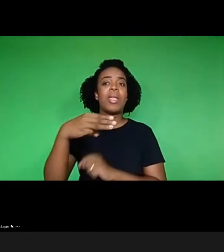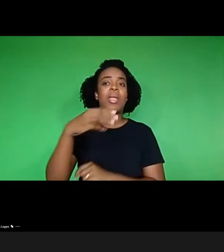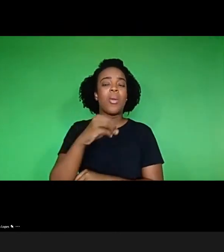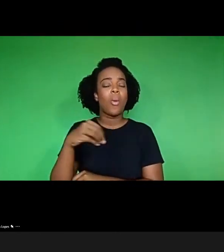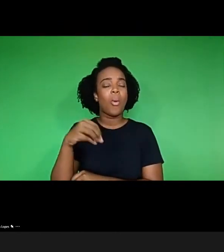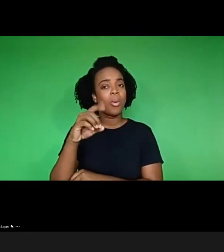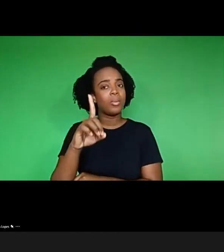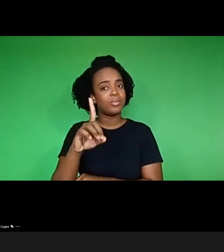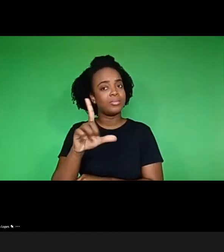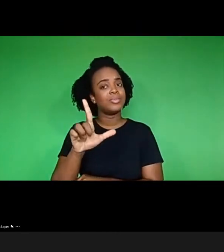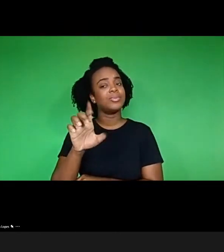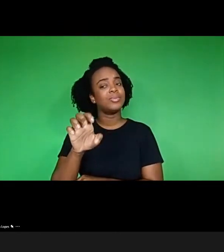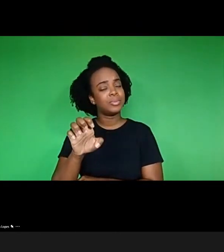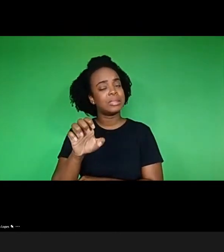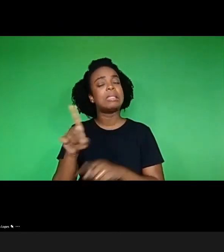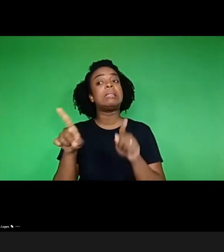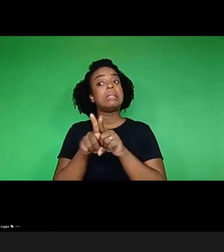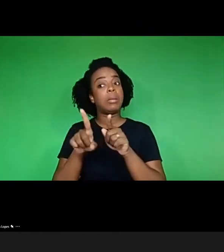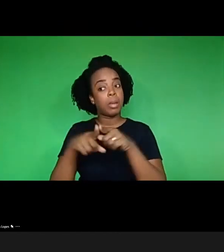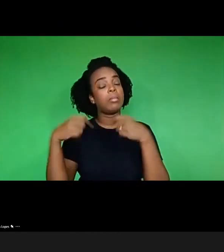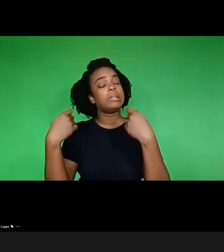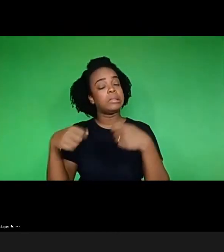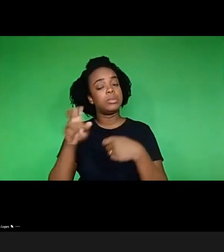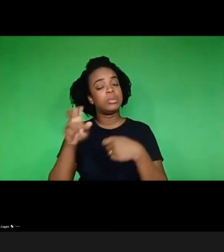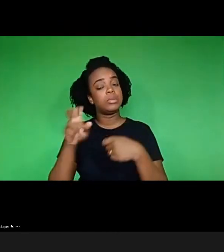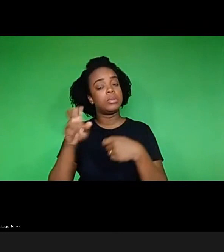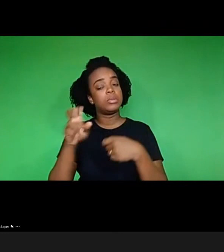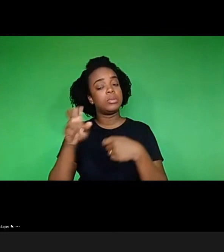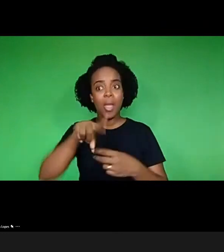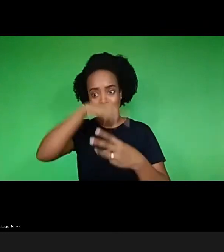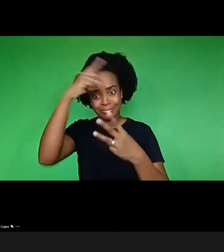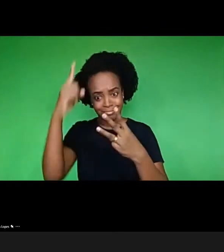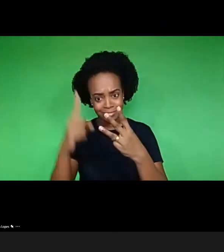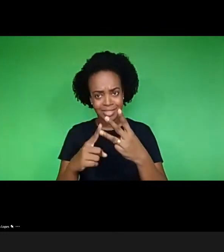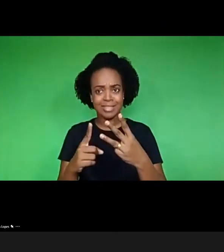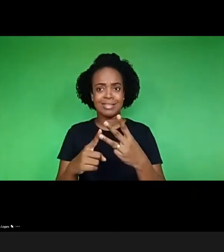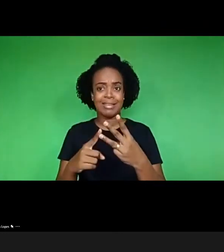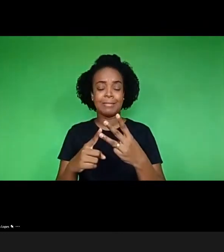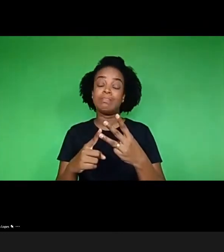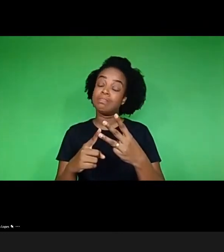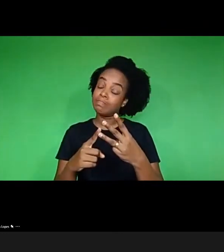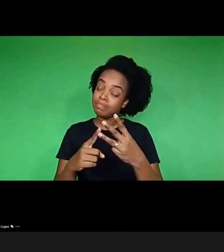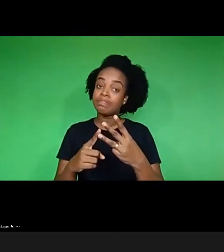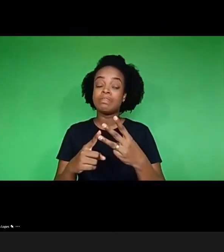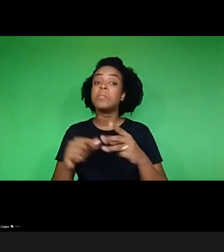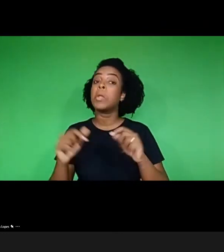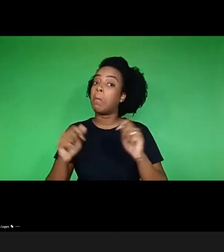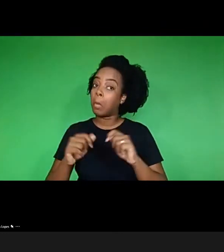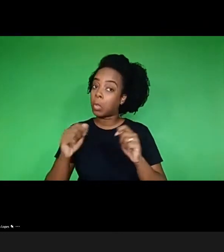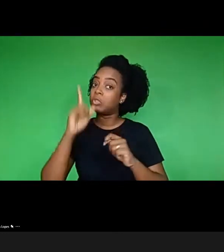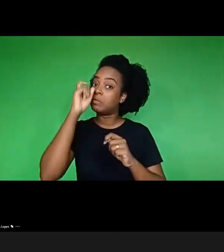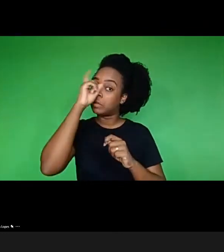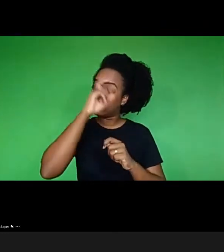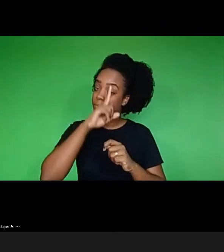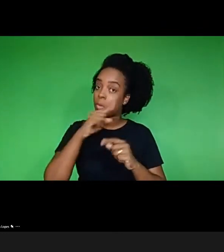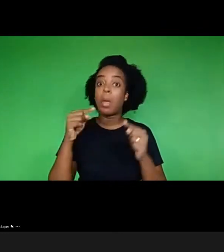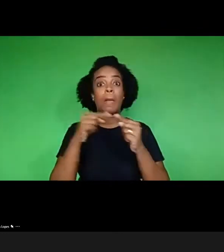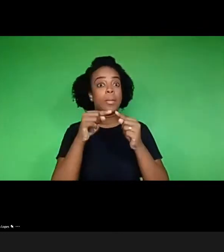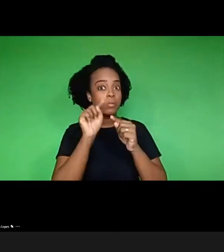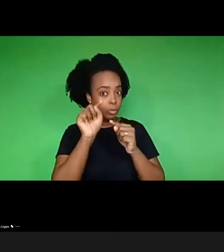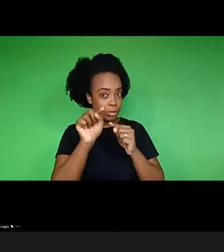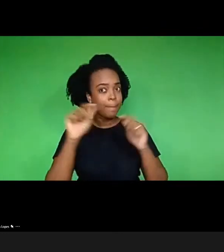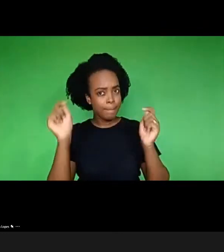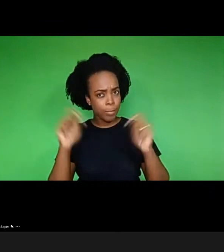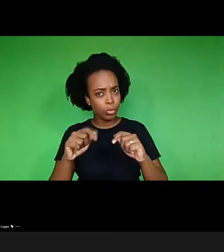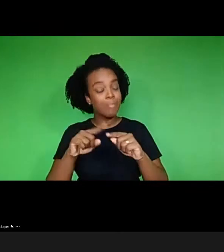terceira, pode funcionar para você, mas pode não funcionar para outros. Isso vai depender de uma conversa. Mas nada impede de